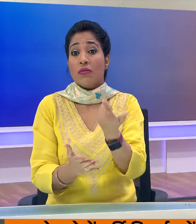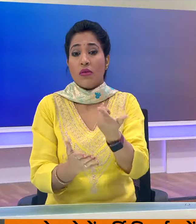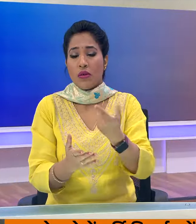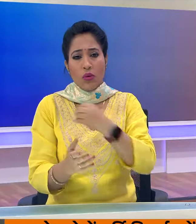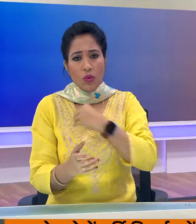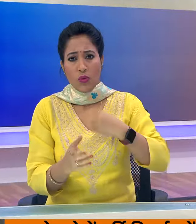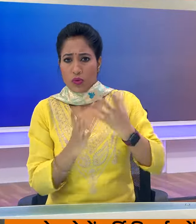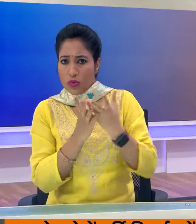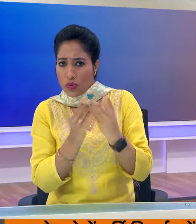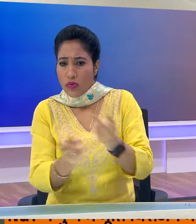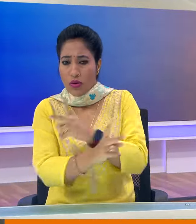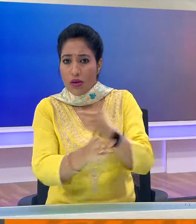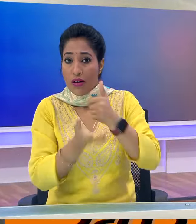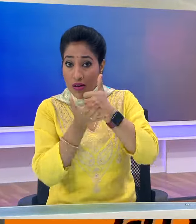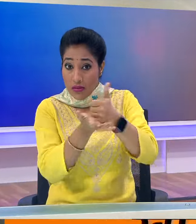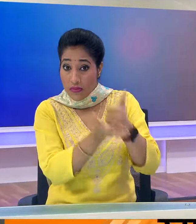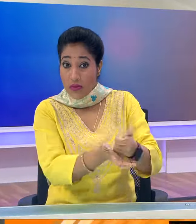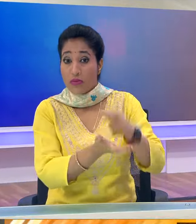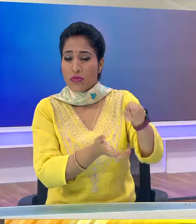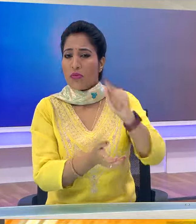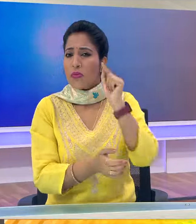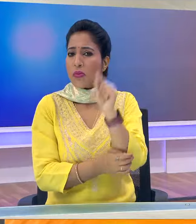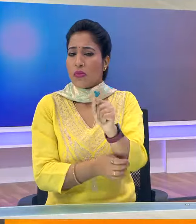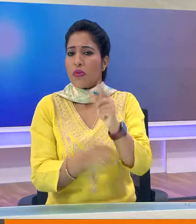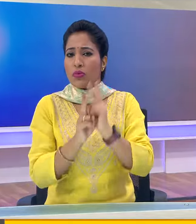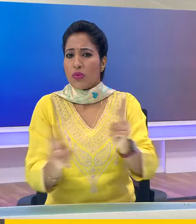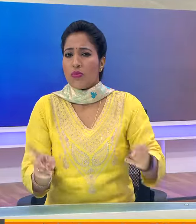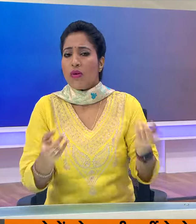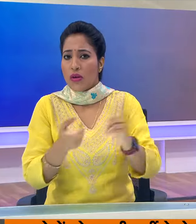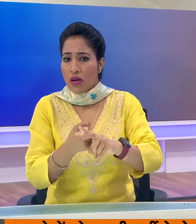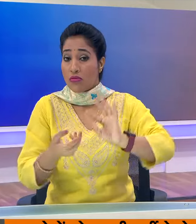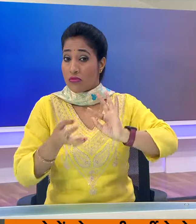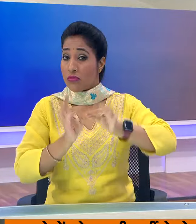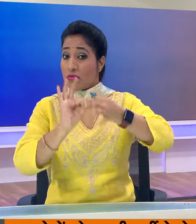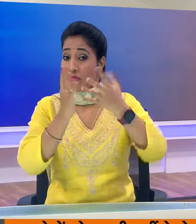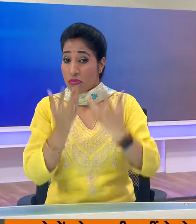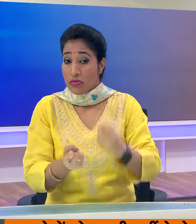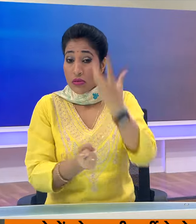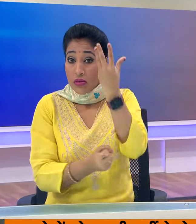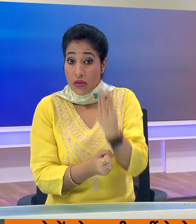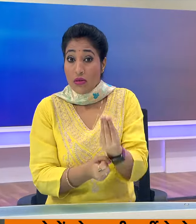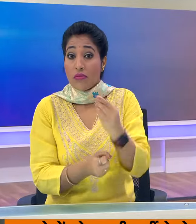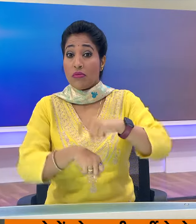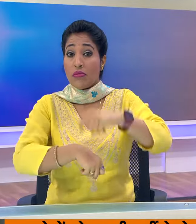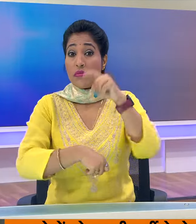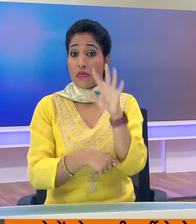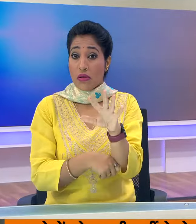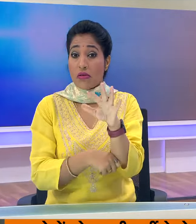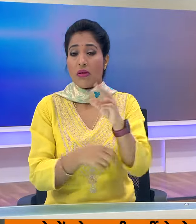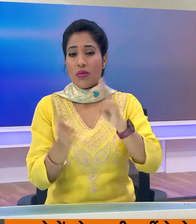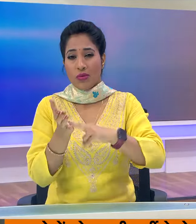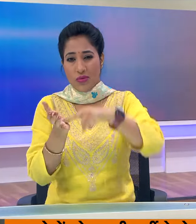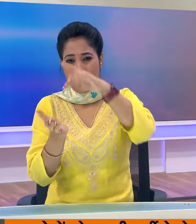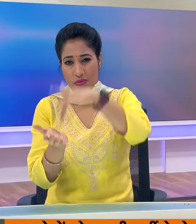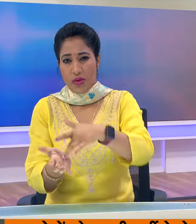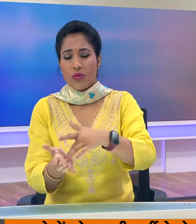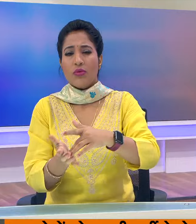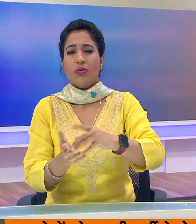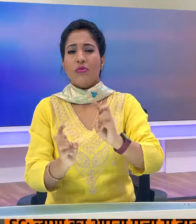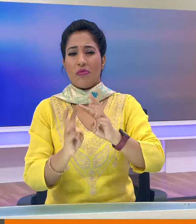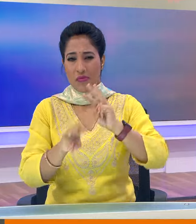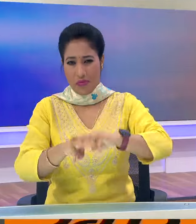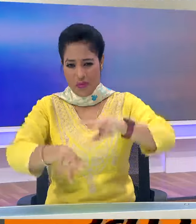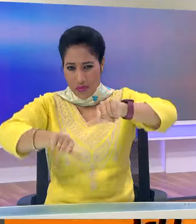उपचार और स्वास्थ्य सेवाओं को लेकर सामान्य स्थिति सुनिश्चित करने के लिए शाम 5 बजे नबन्ना के कॉन्फ्रेंस हॉल